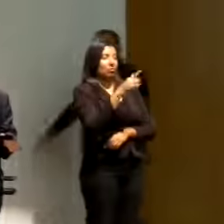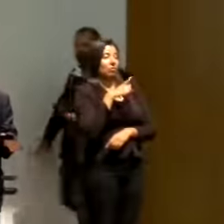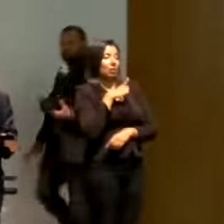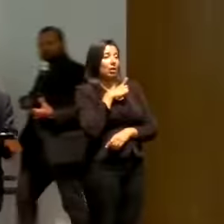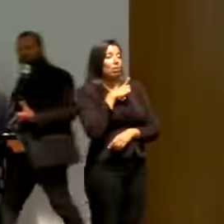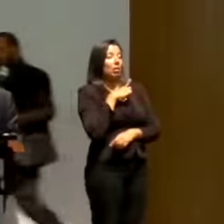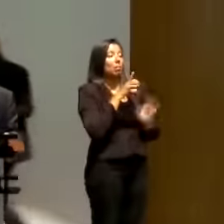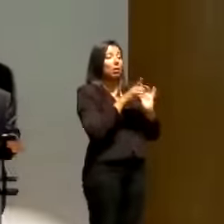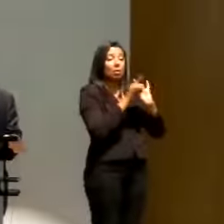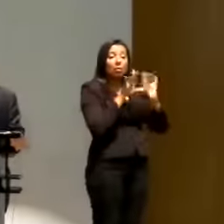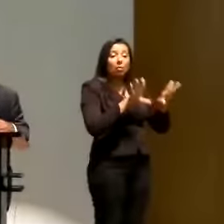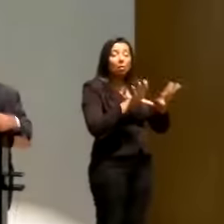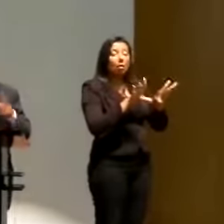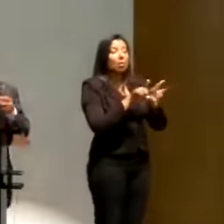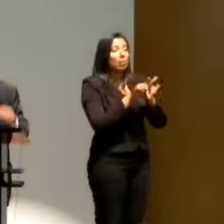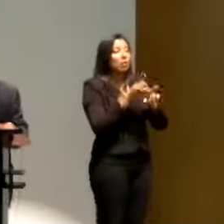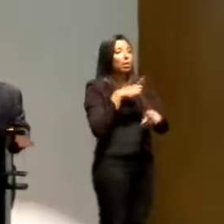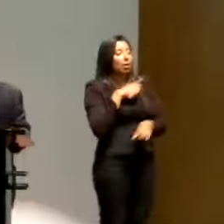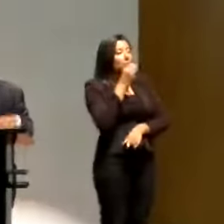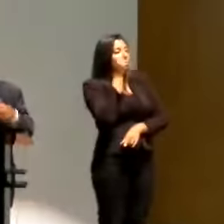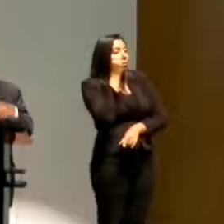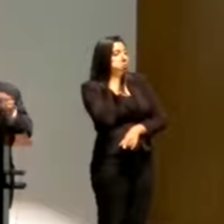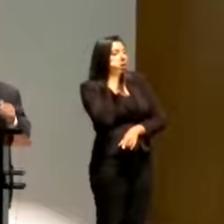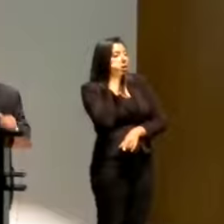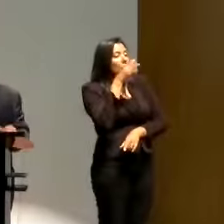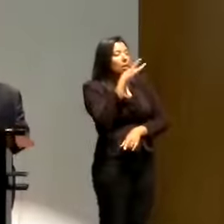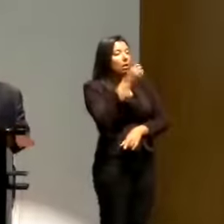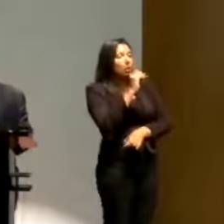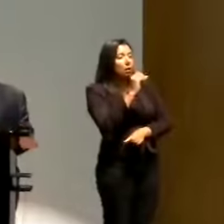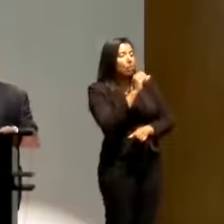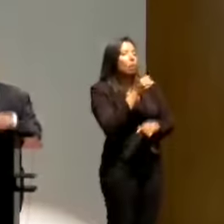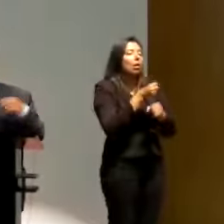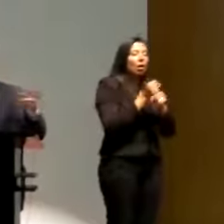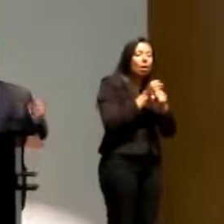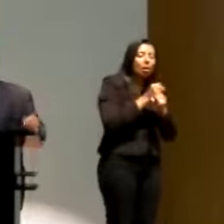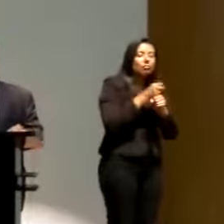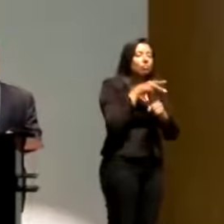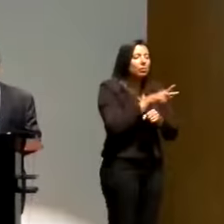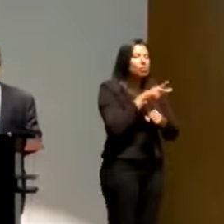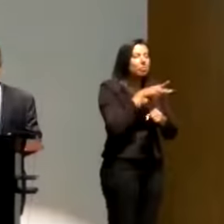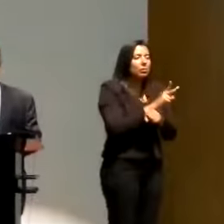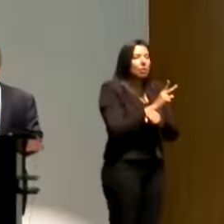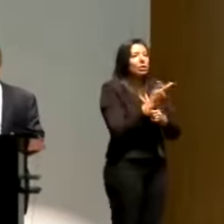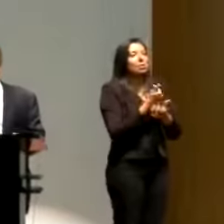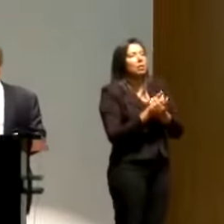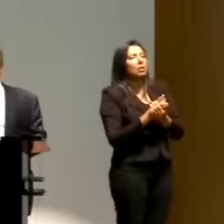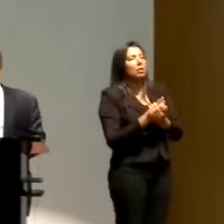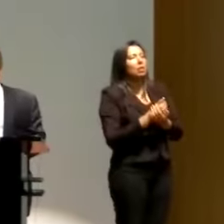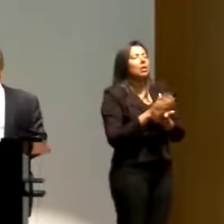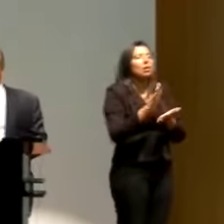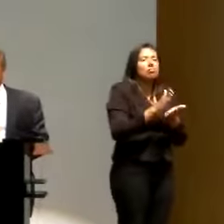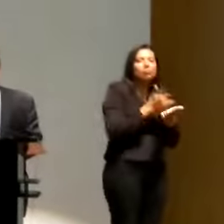direita, a independência do Poder Legislativo. Quando o Poder Legislativo declarou sua independência fazendo esses 2 impeachments,